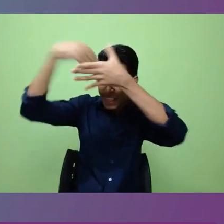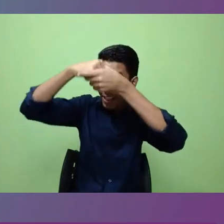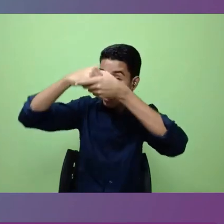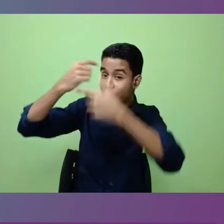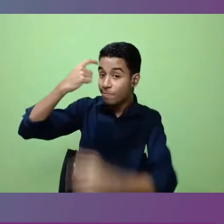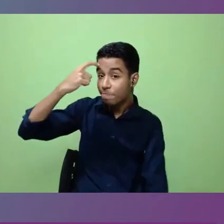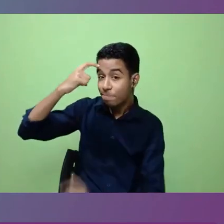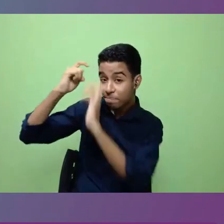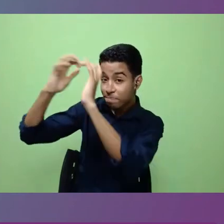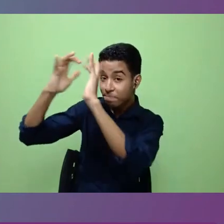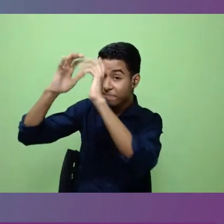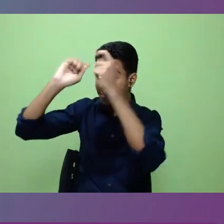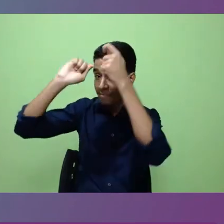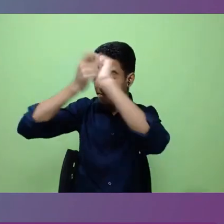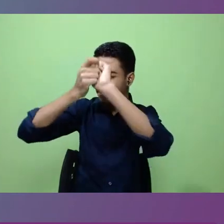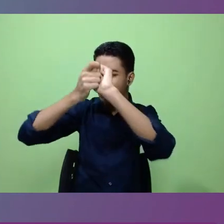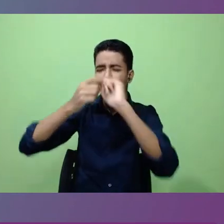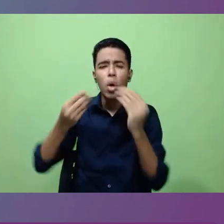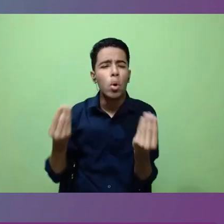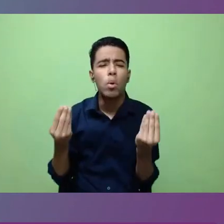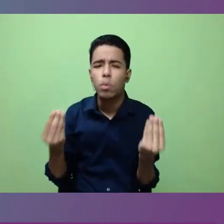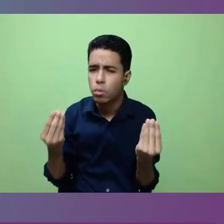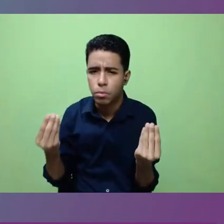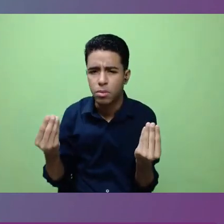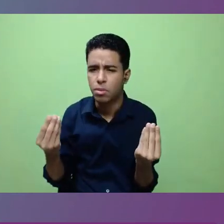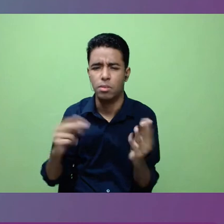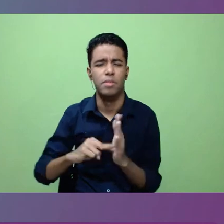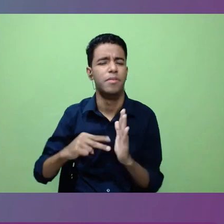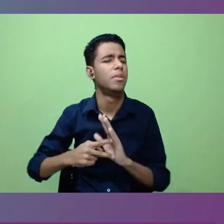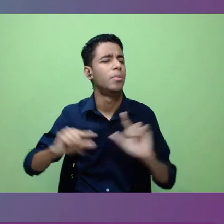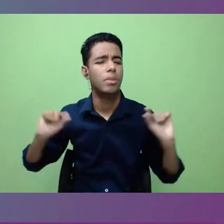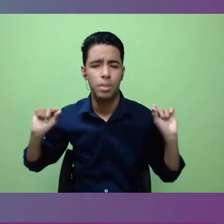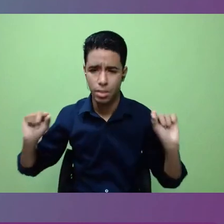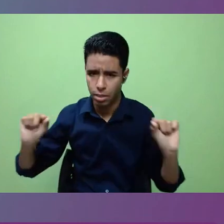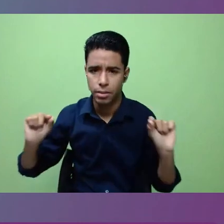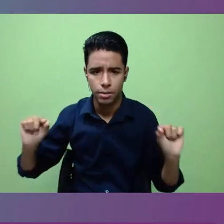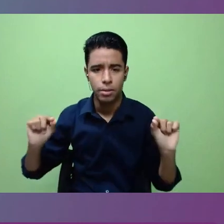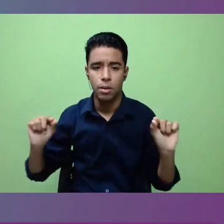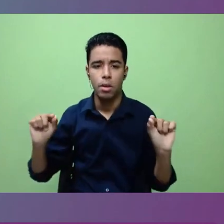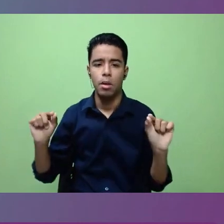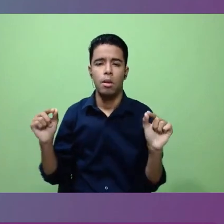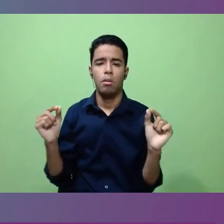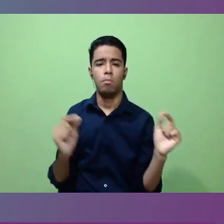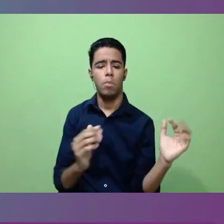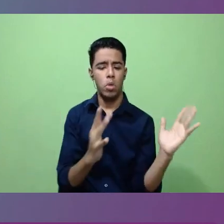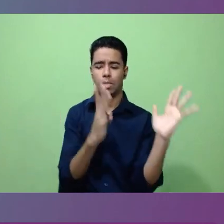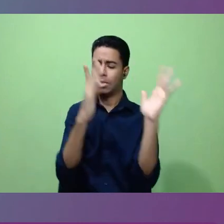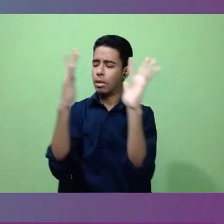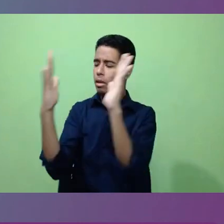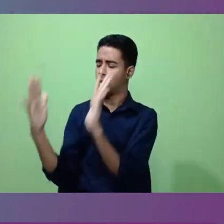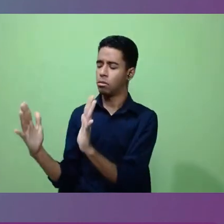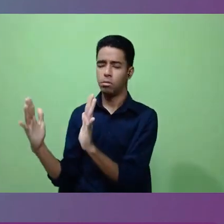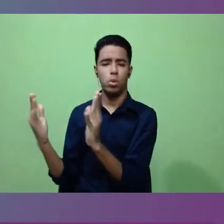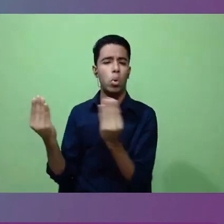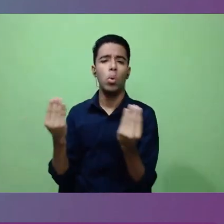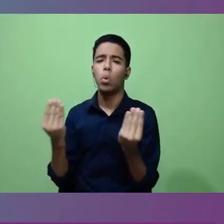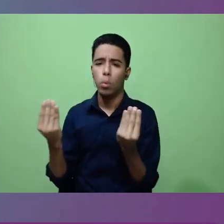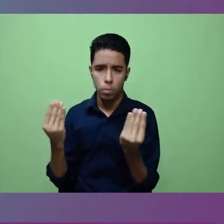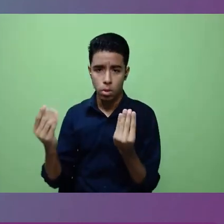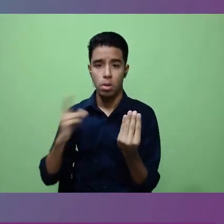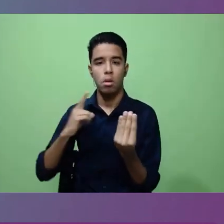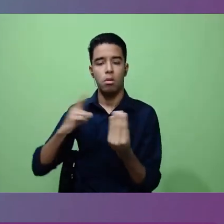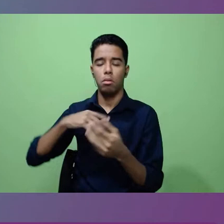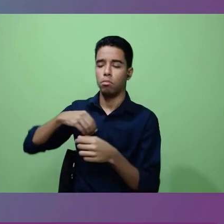isso quer dizer? O que isso significa? Como que isso está sendo dito? Para